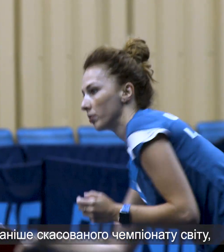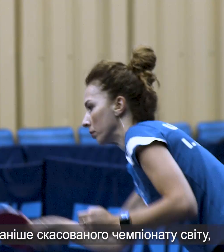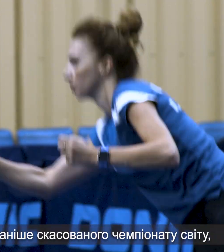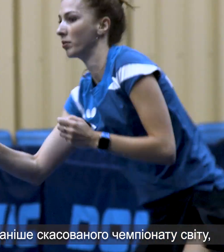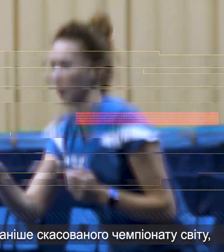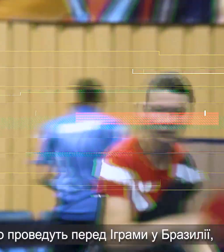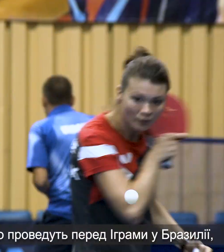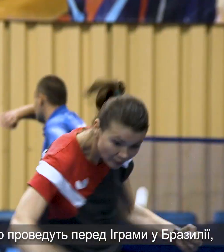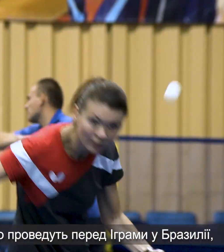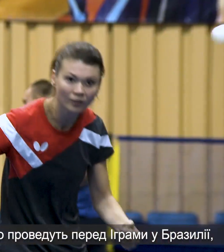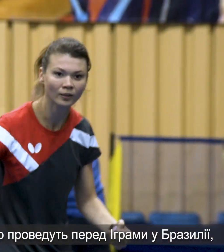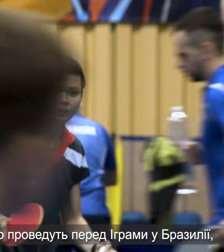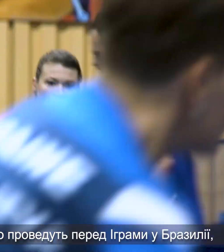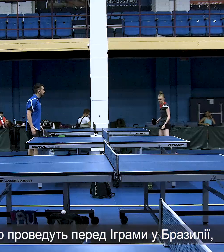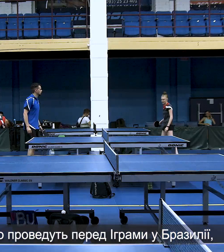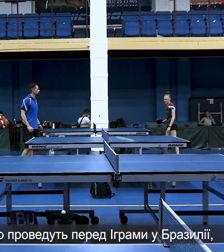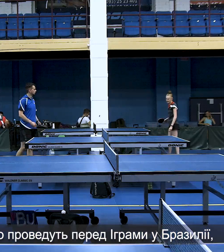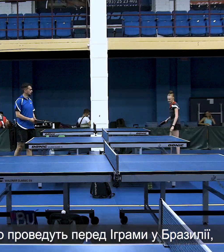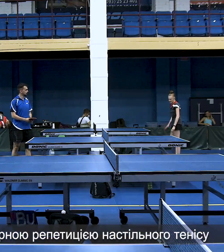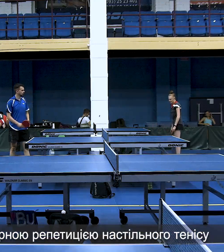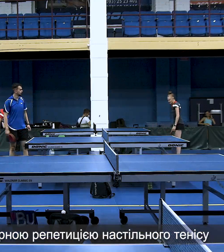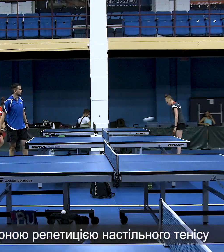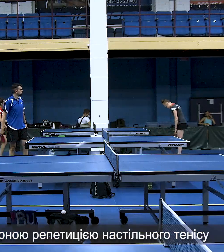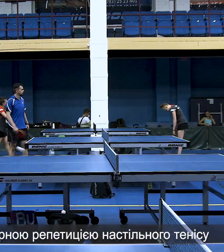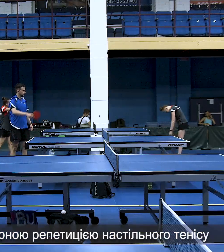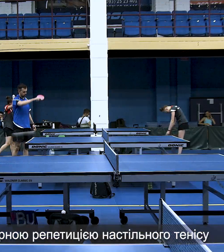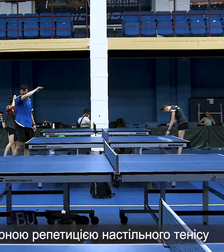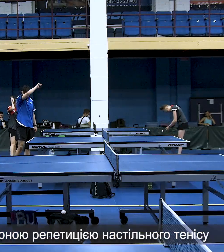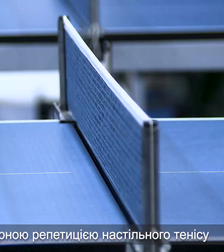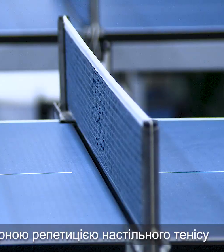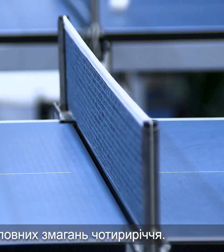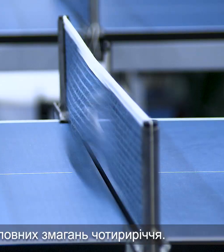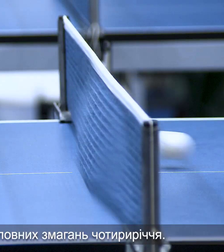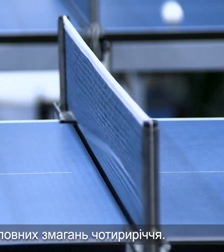Бразилії, що було б гарною репетицією настільного тенісу до головних змагань чотириріччя.